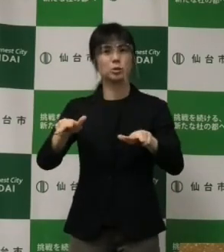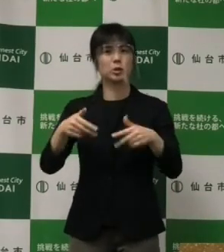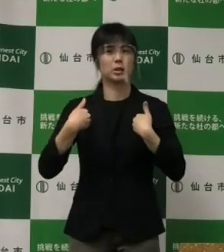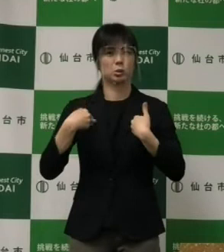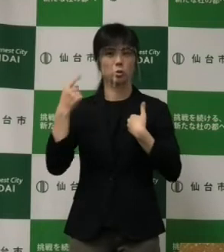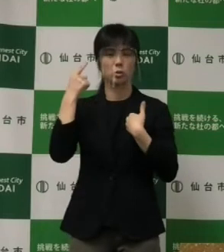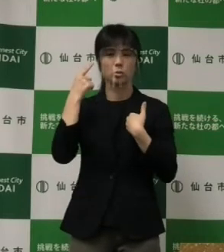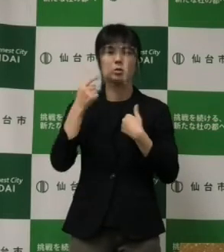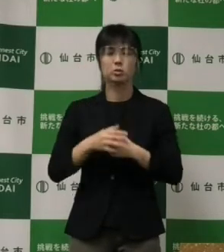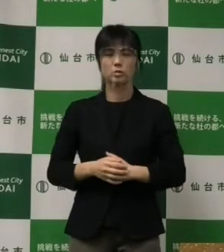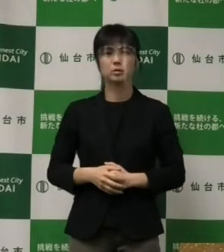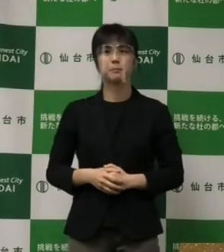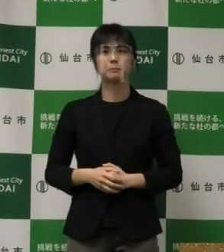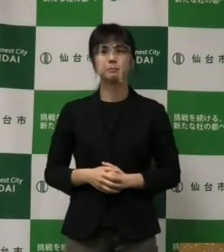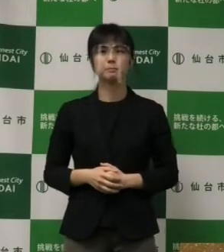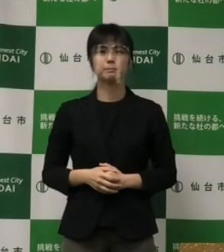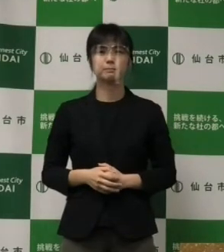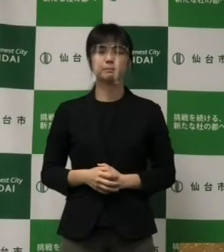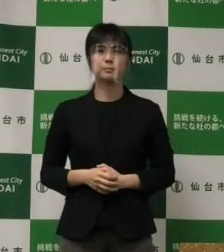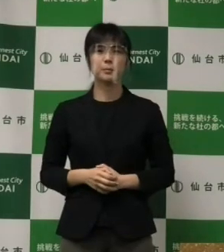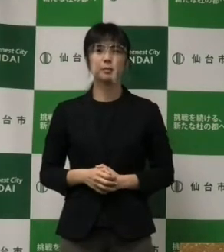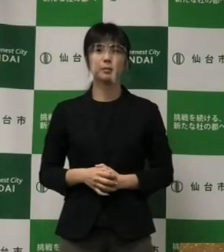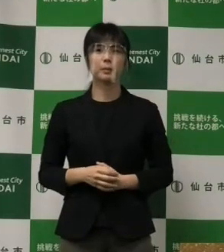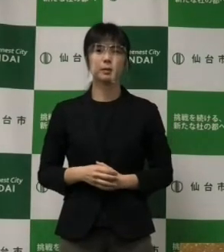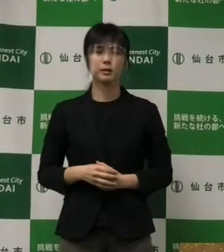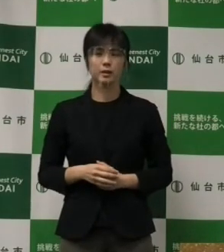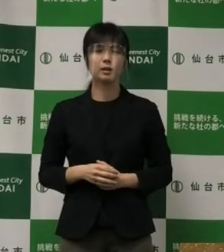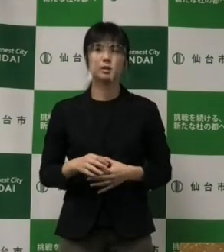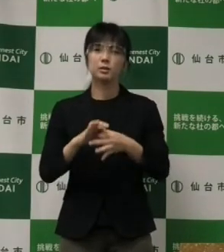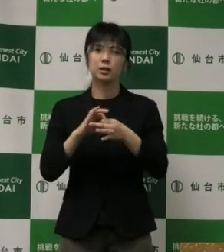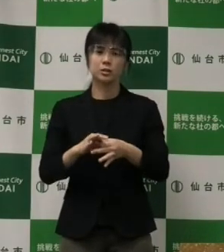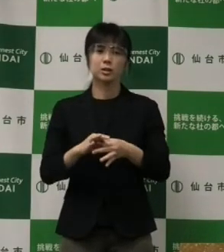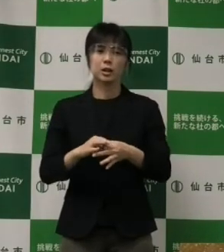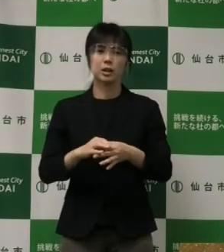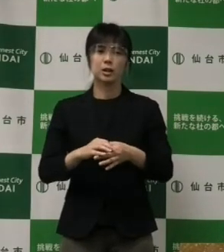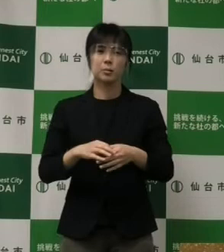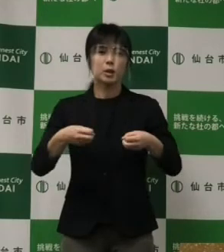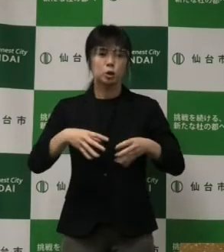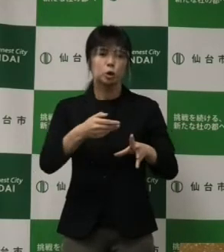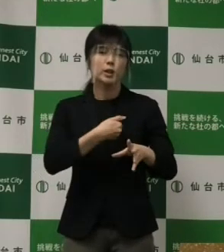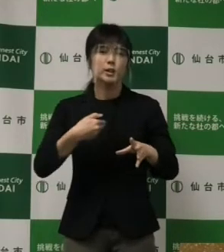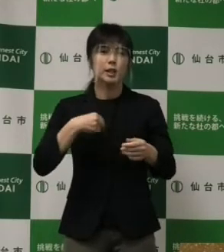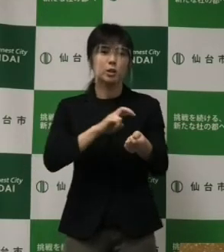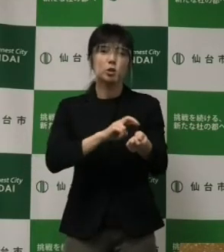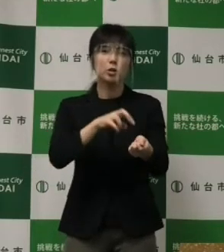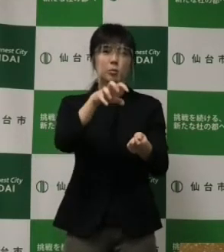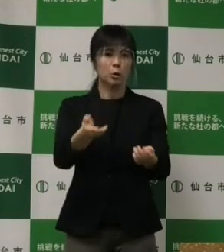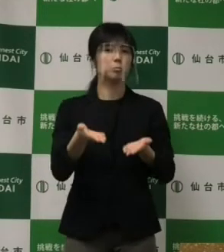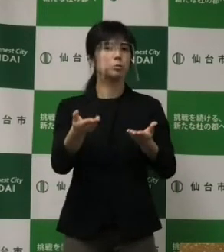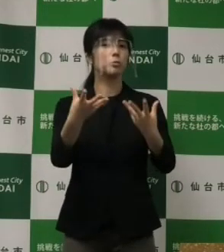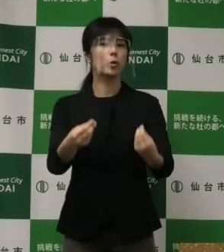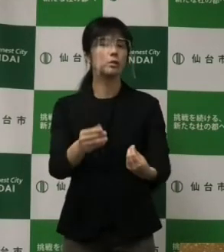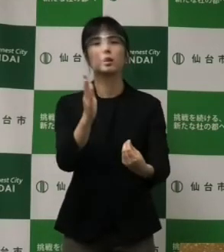ただ子どもがを産む場所があればそれで事足りるということではないというふうに認識をしておりまして